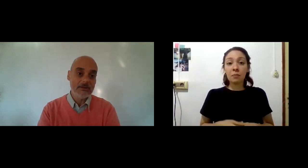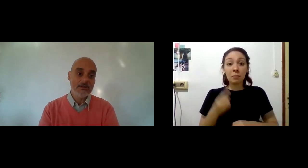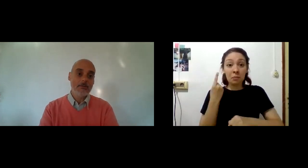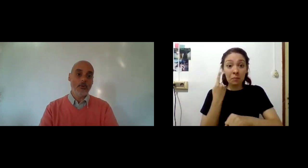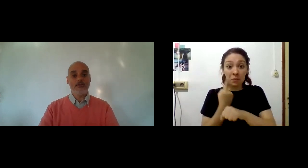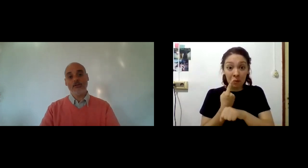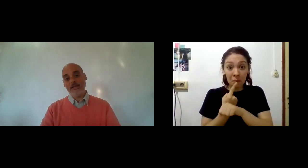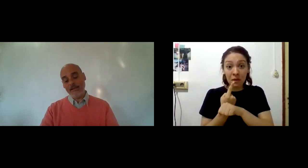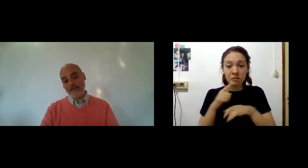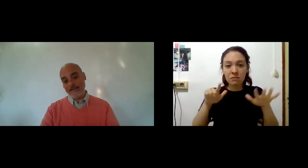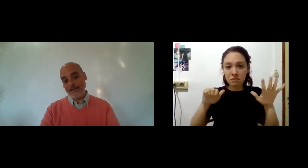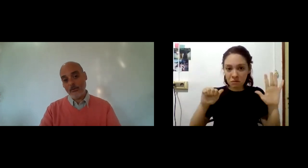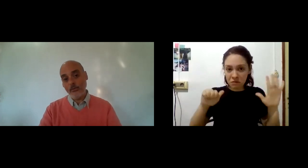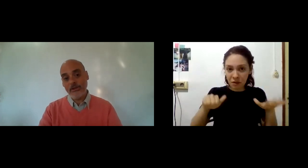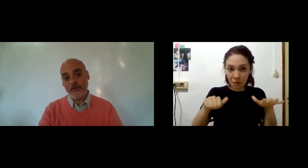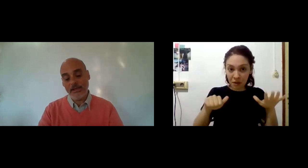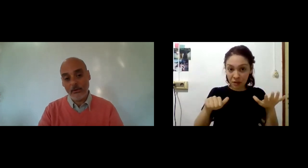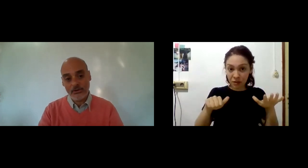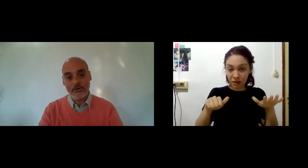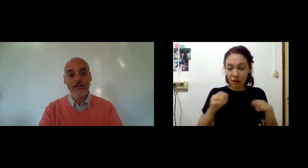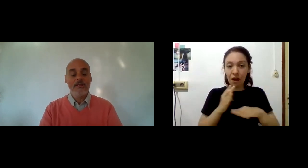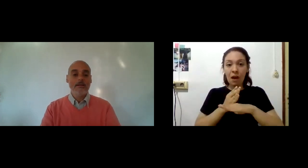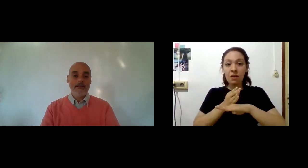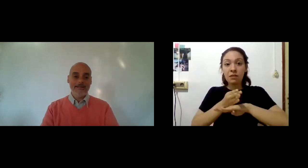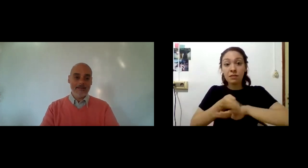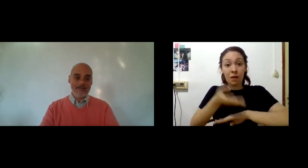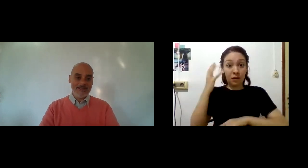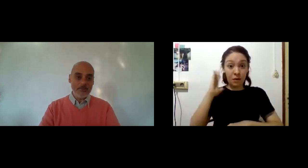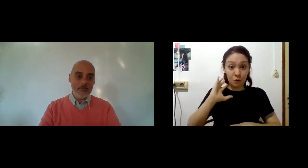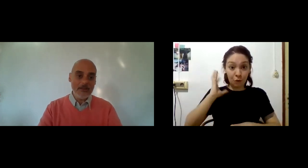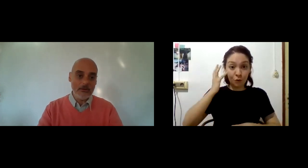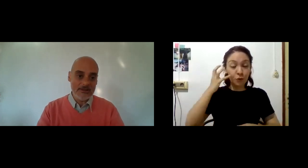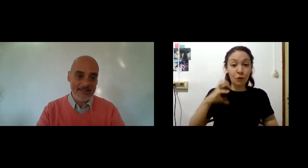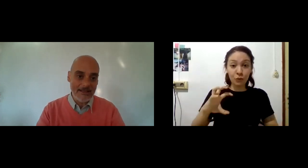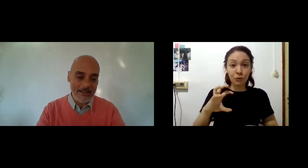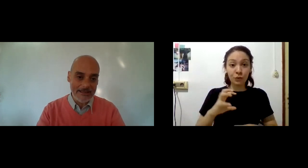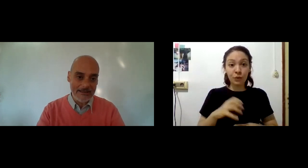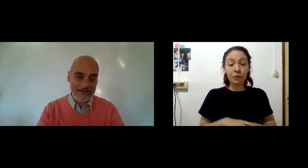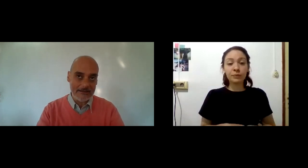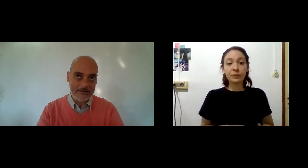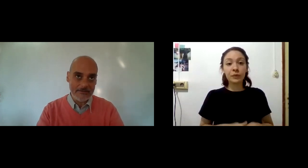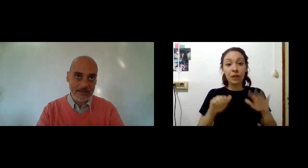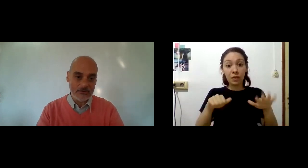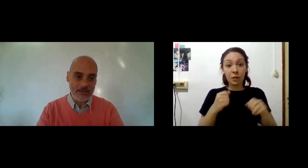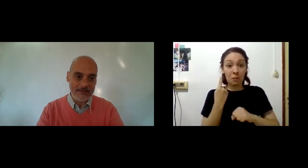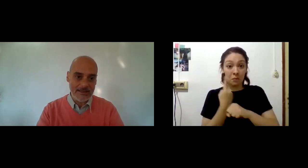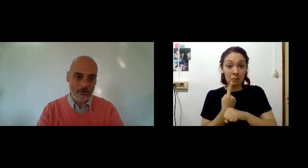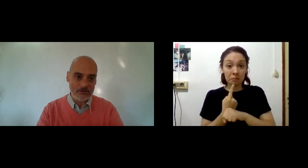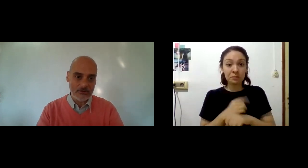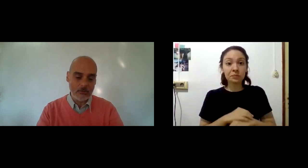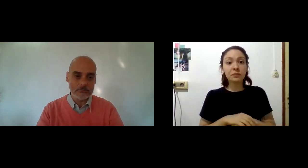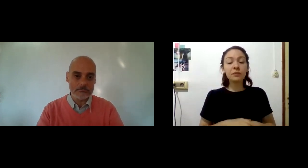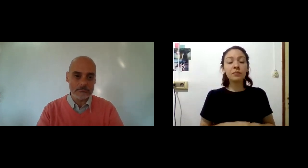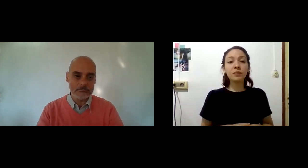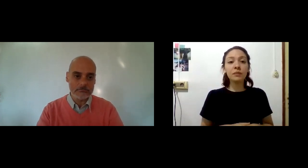primero, por eso ingresan en julio, en agosto. Este semestre primero se daba digamos,